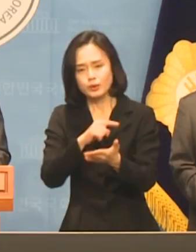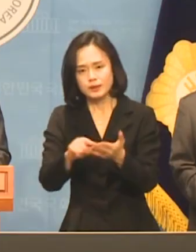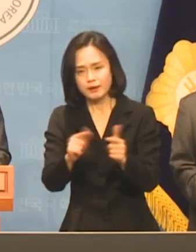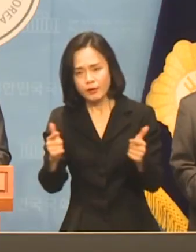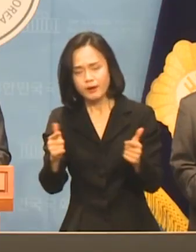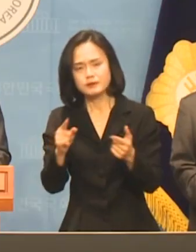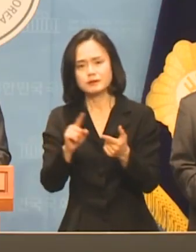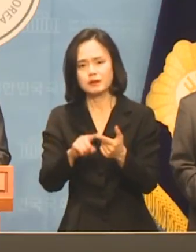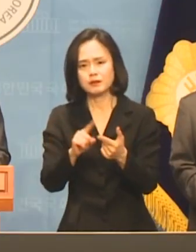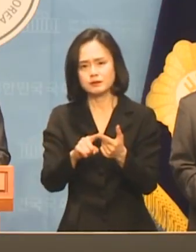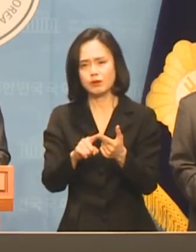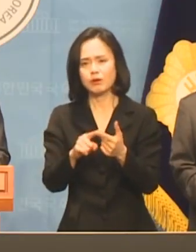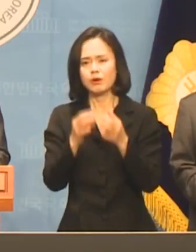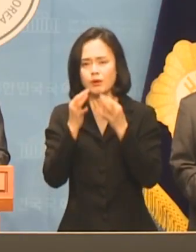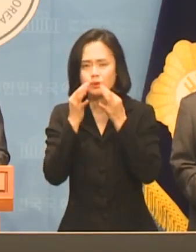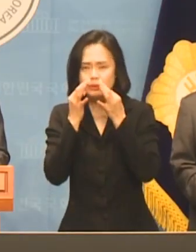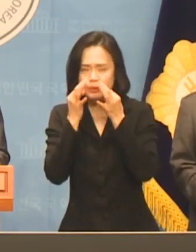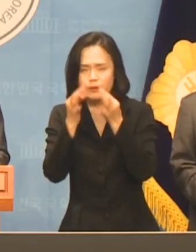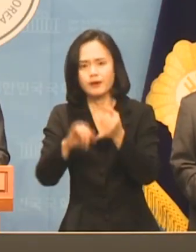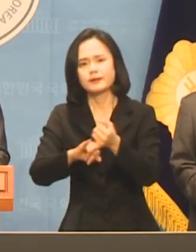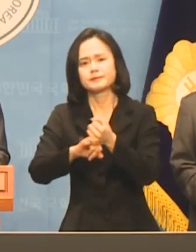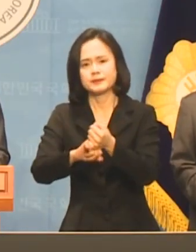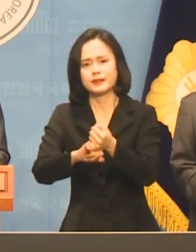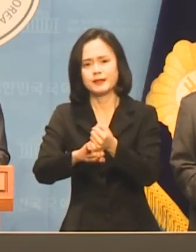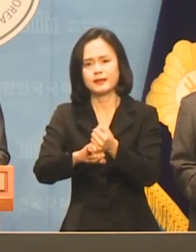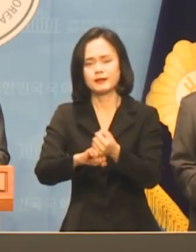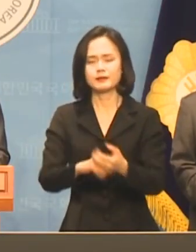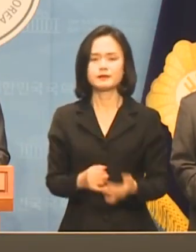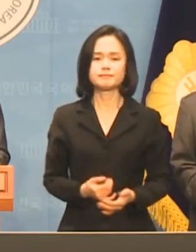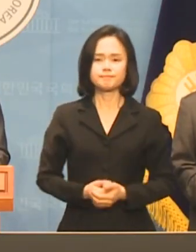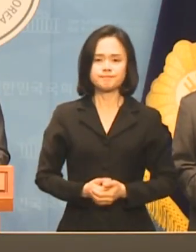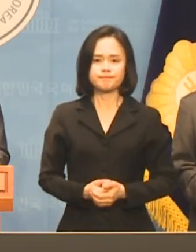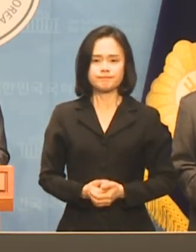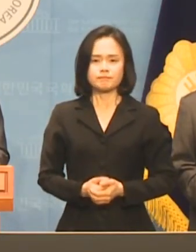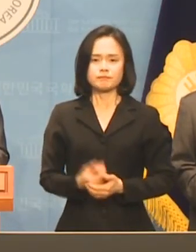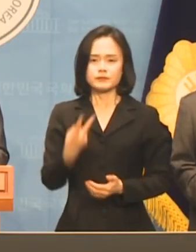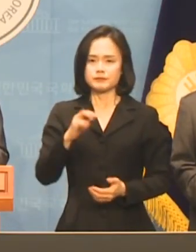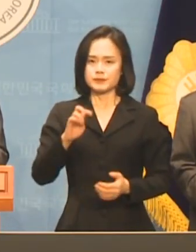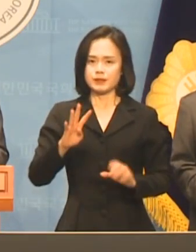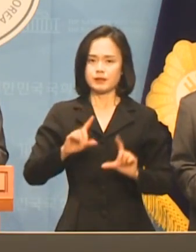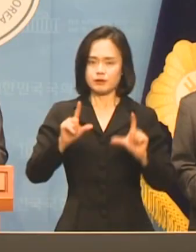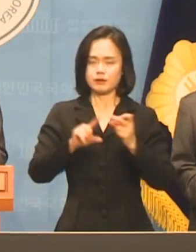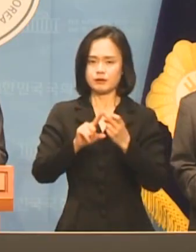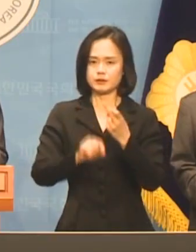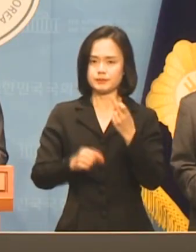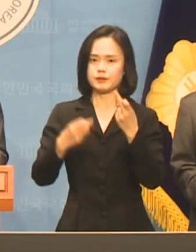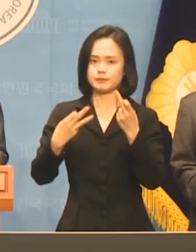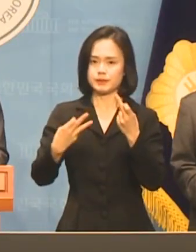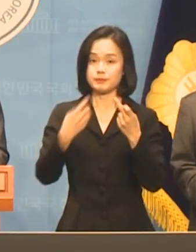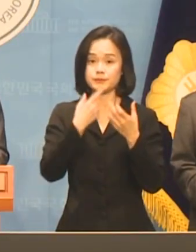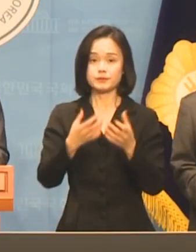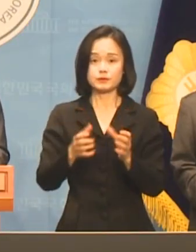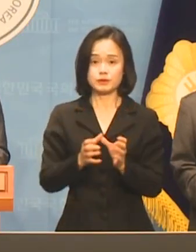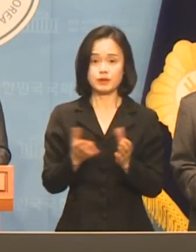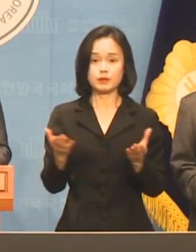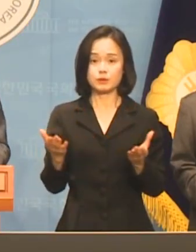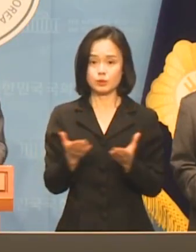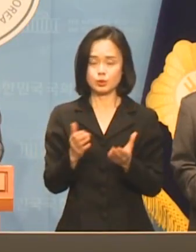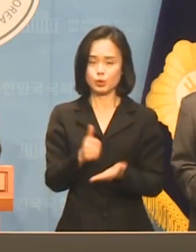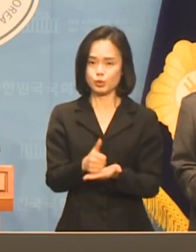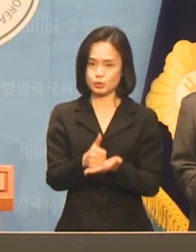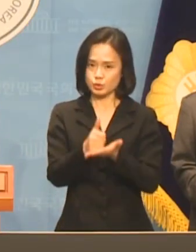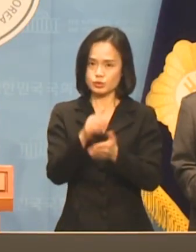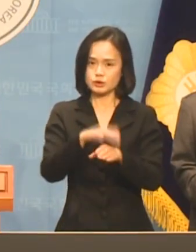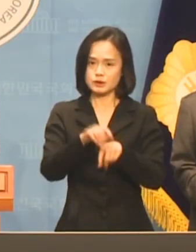한번 고인의 영면을 기원합니다. 2024년 12월 13일 더불어민주당 노동존중